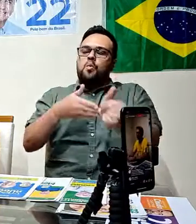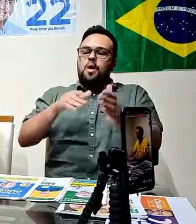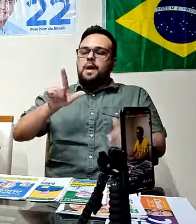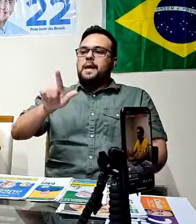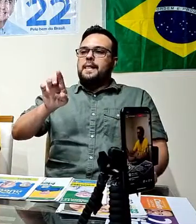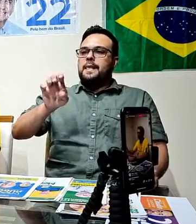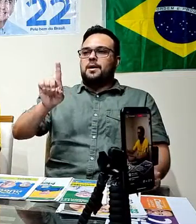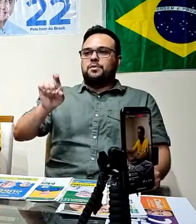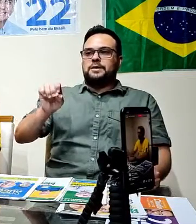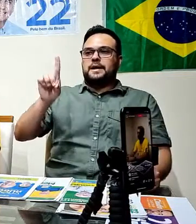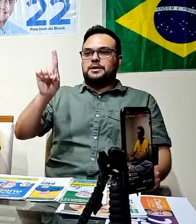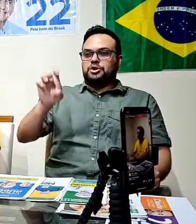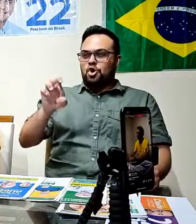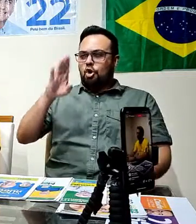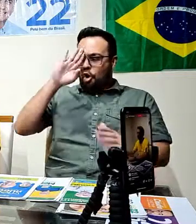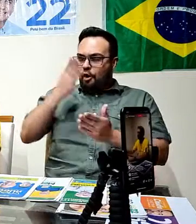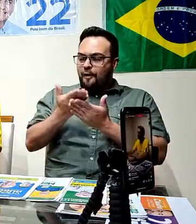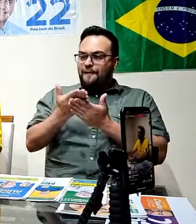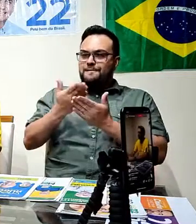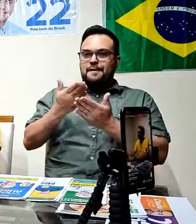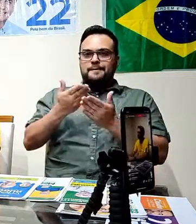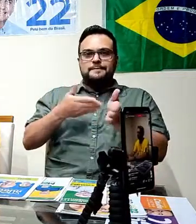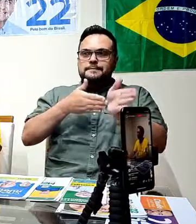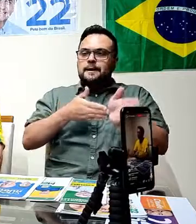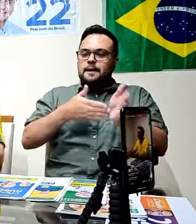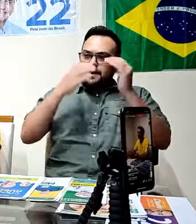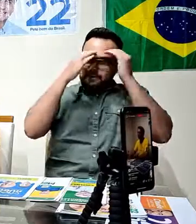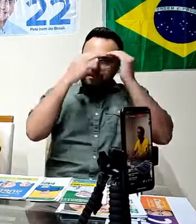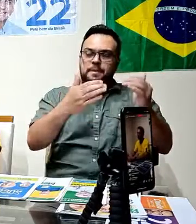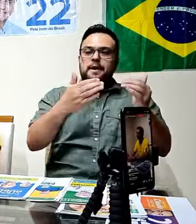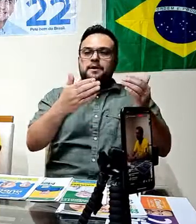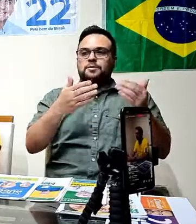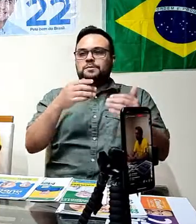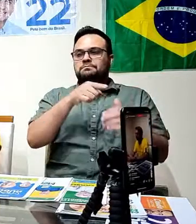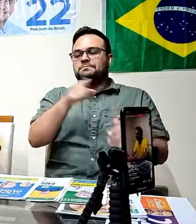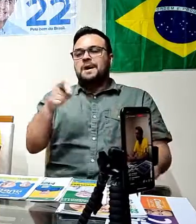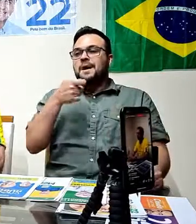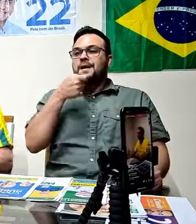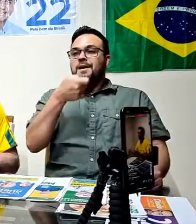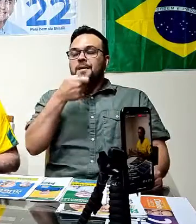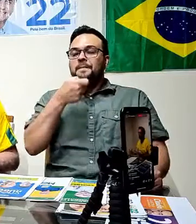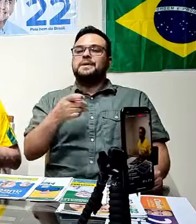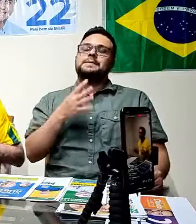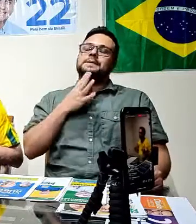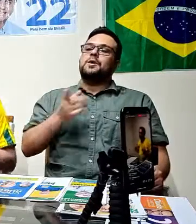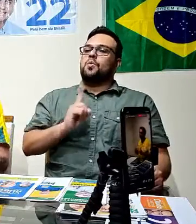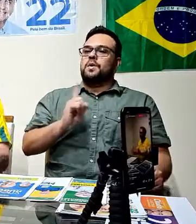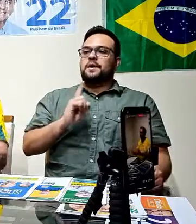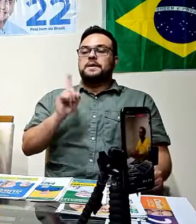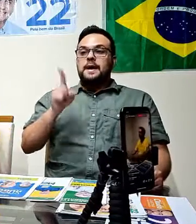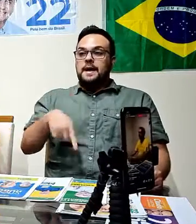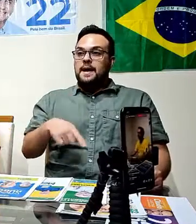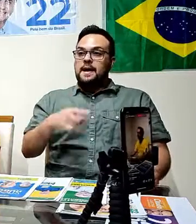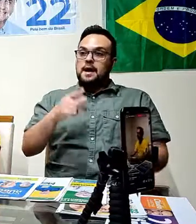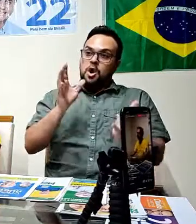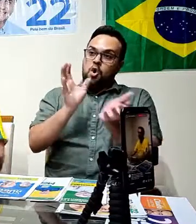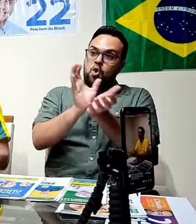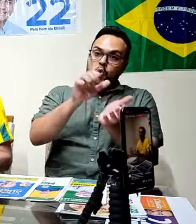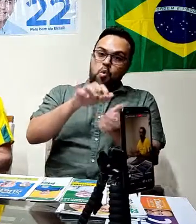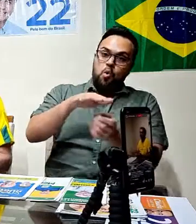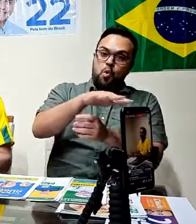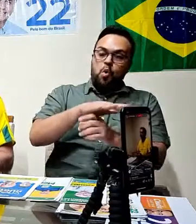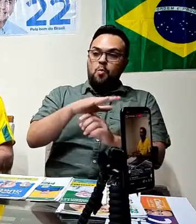Confiança, respeito, consideração. A empresa não sabe o que é isso. Isso existe entre eu e os comandantes militares,